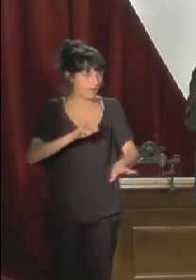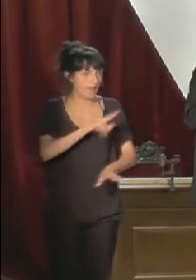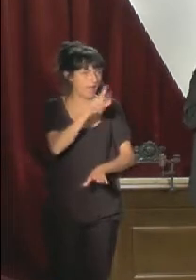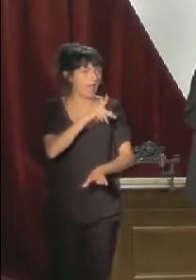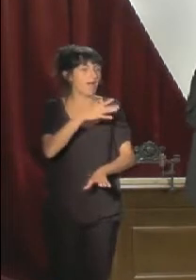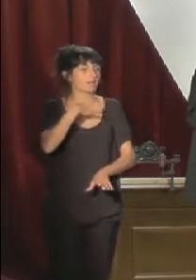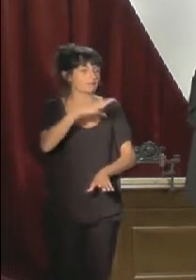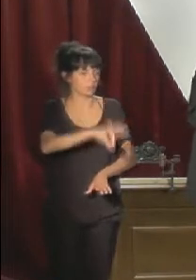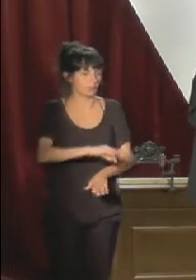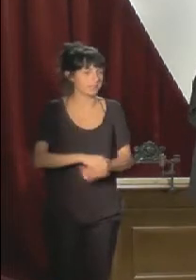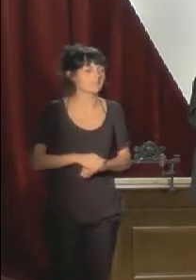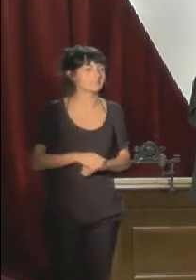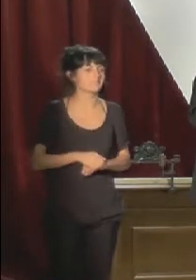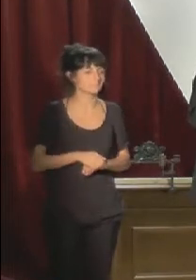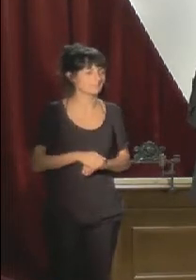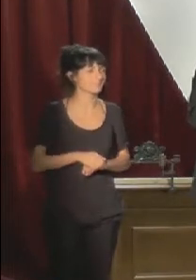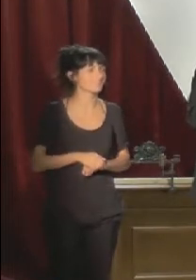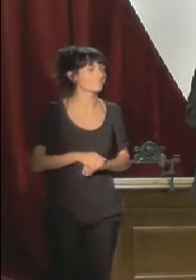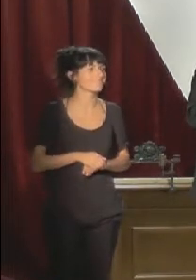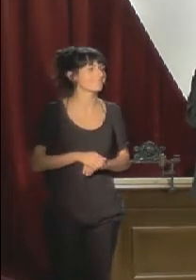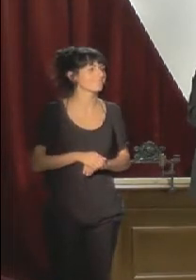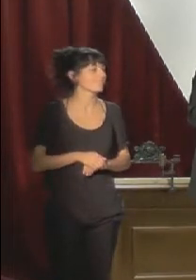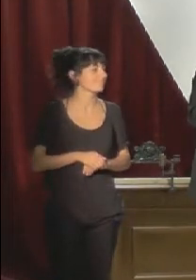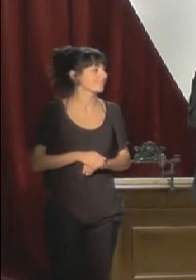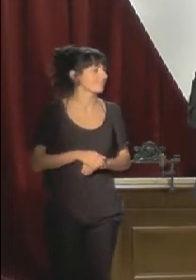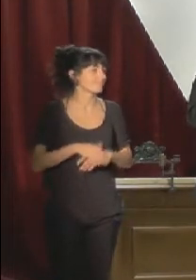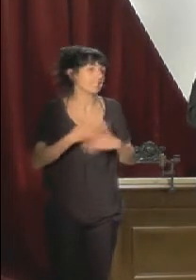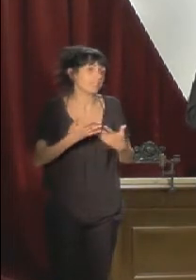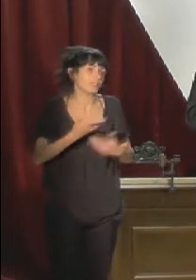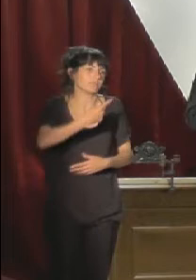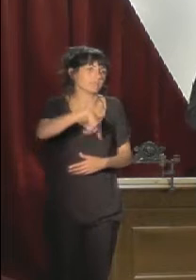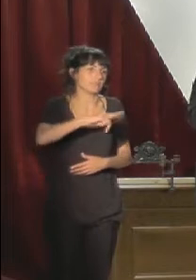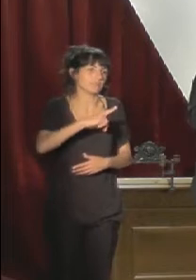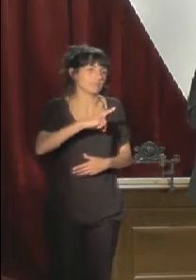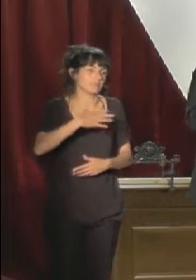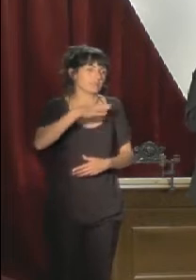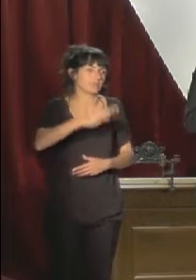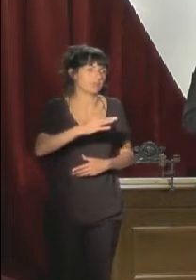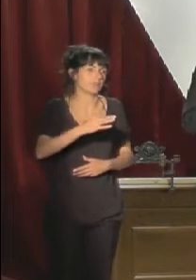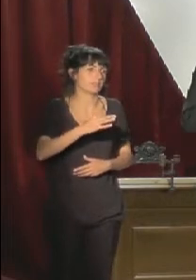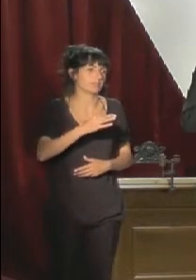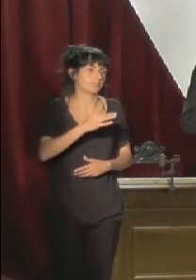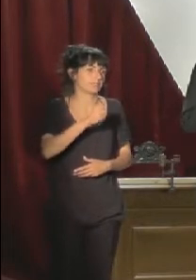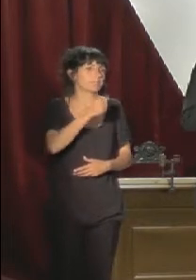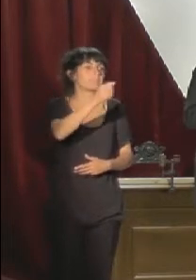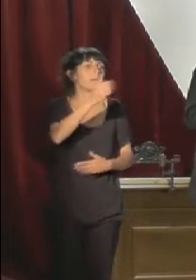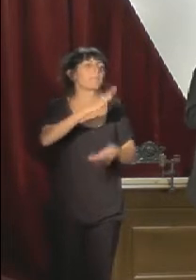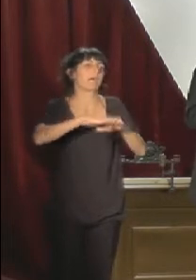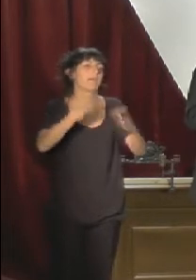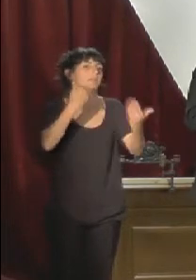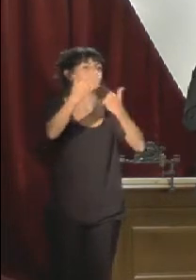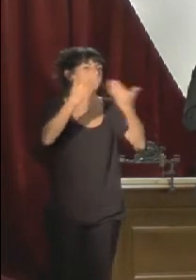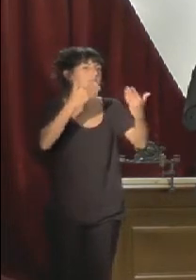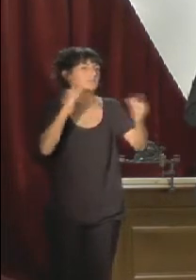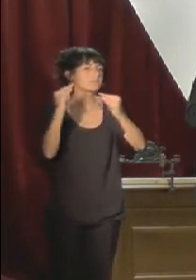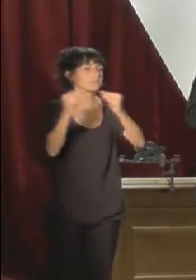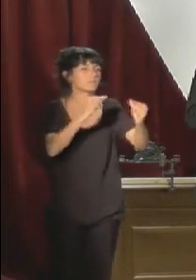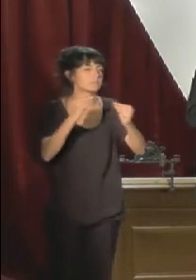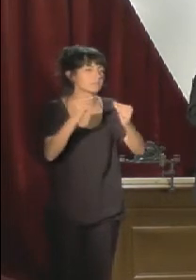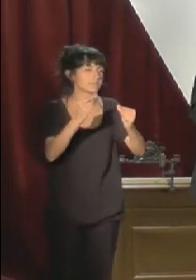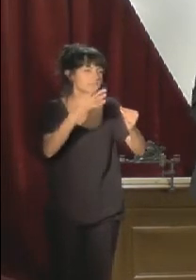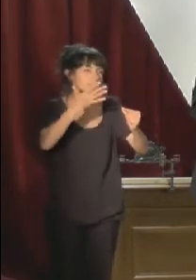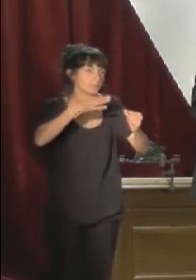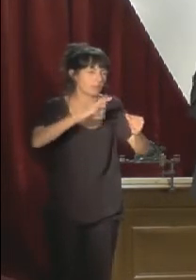antes, teñamos ocasión de que tamén se estableza un diálogo, un foro